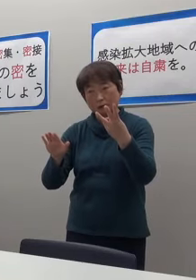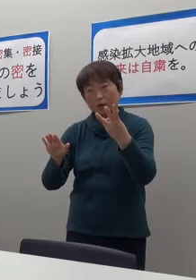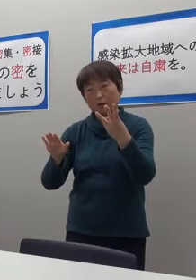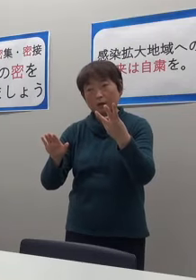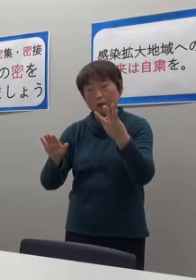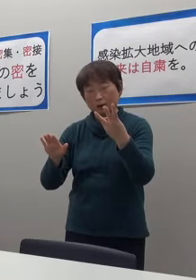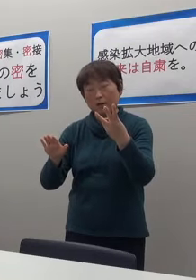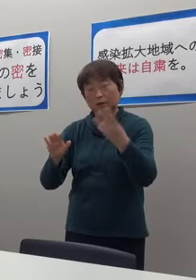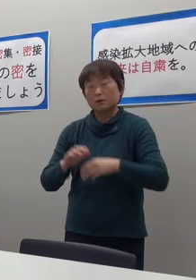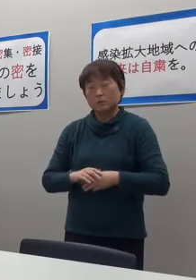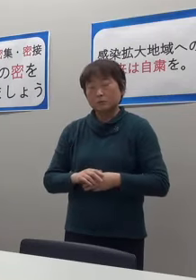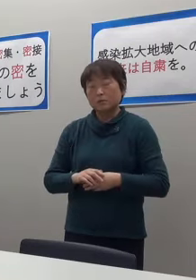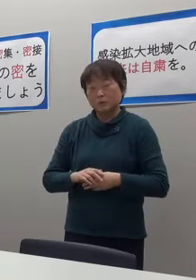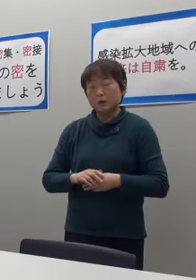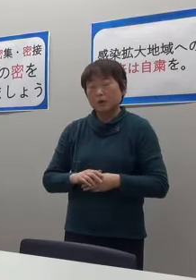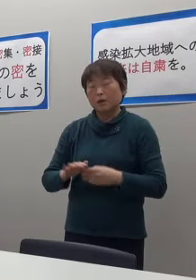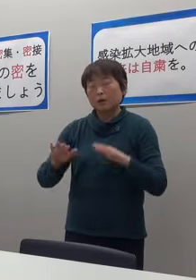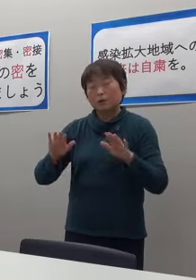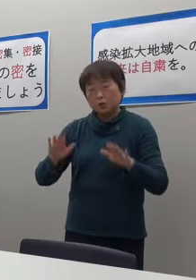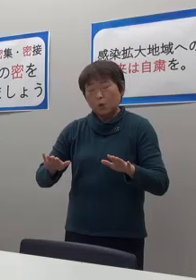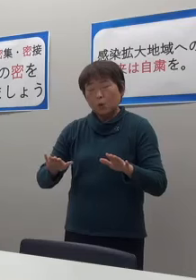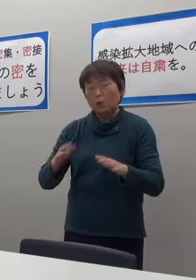ない人たちってのはどのくらいいるんでしょうか。